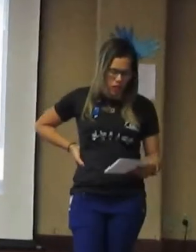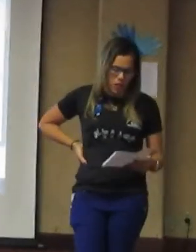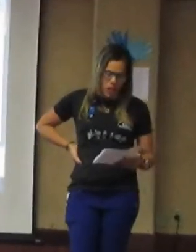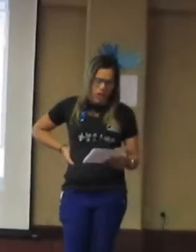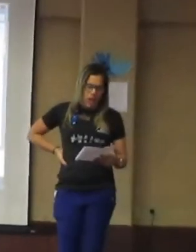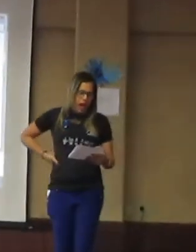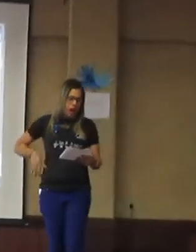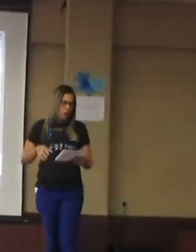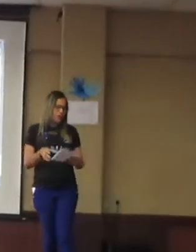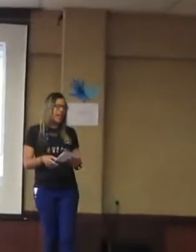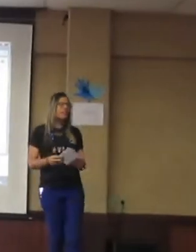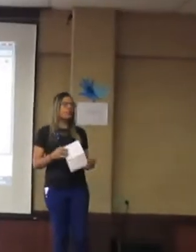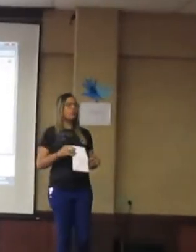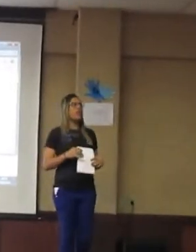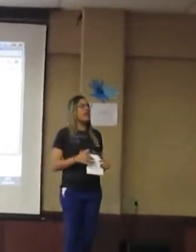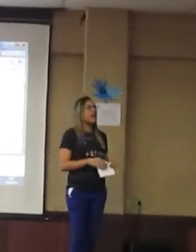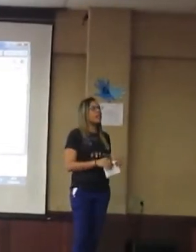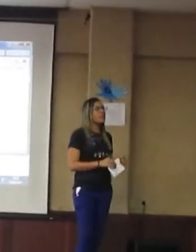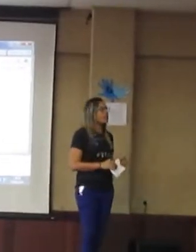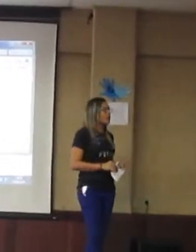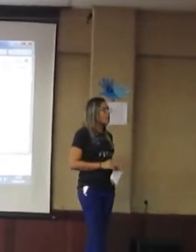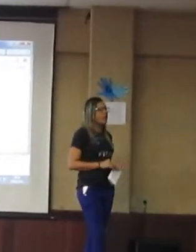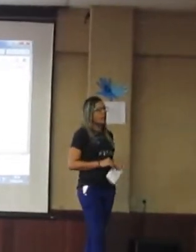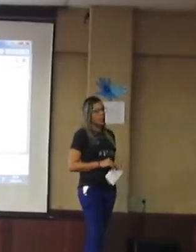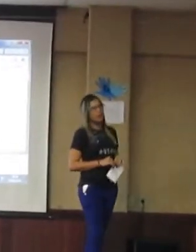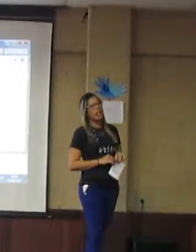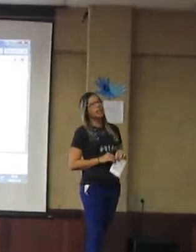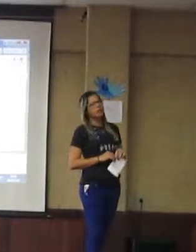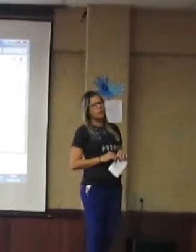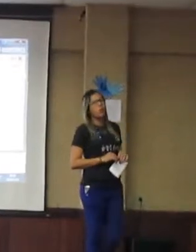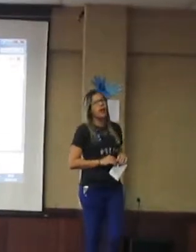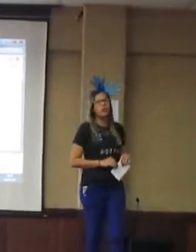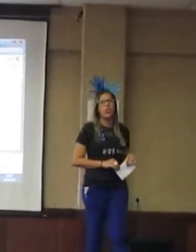linguagem. A comunidade surda é assegurada pela Lei